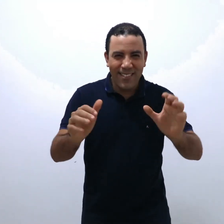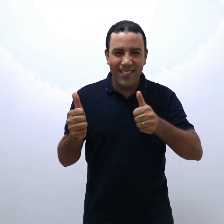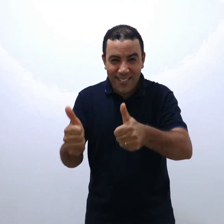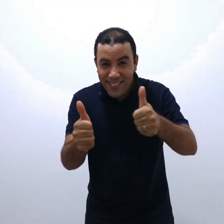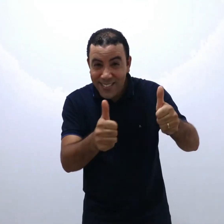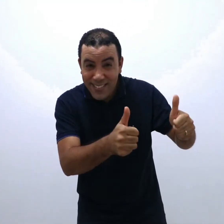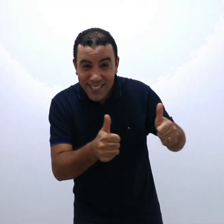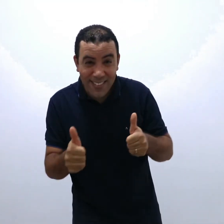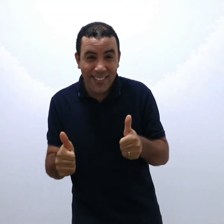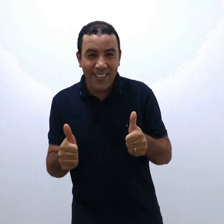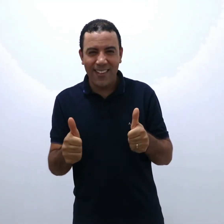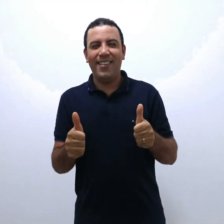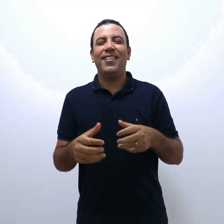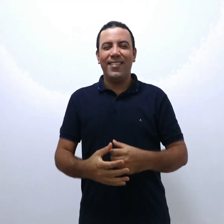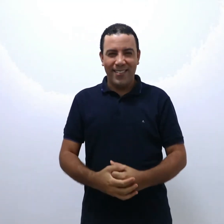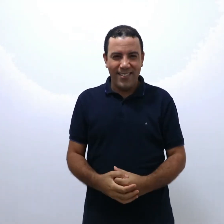Olá, gente, tudo bem?